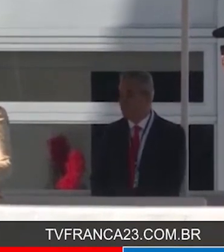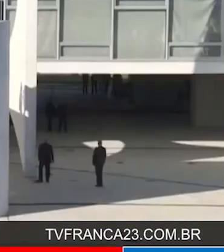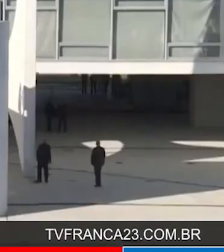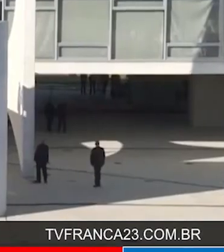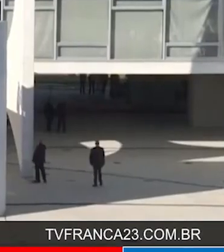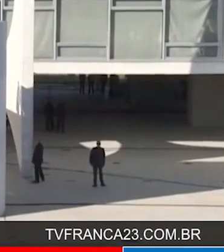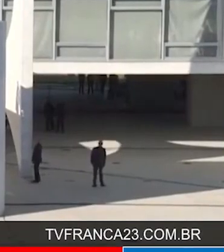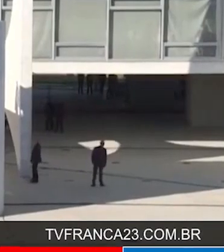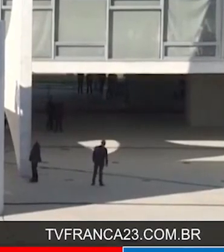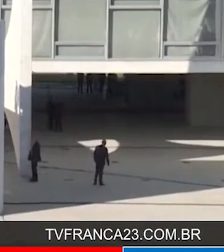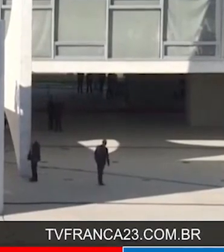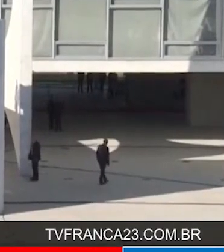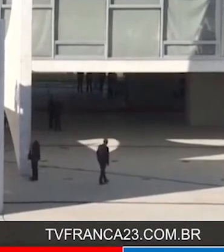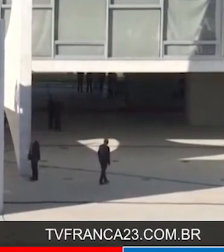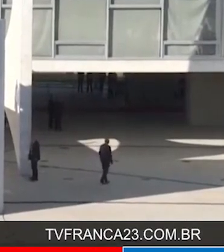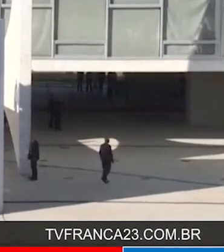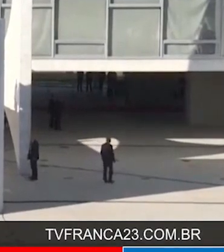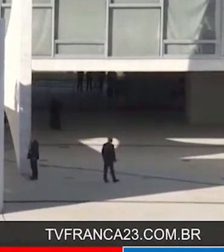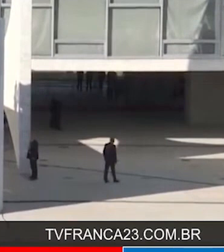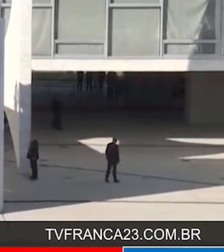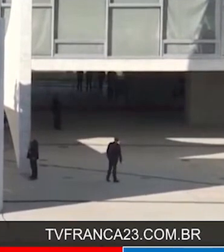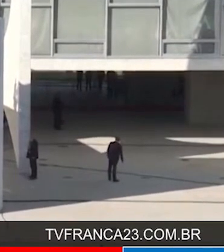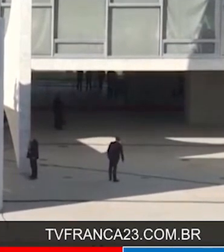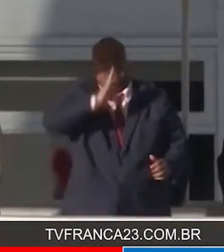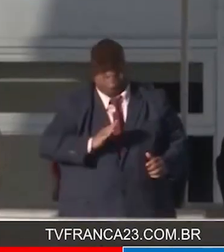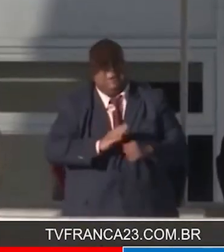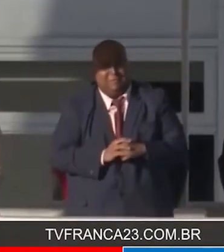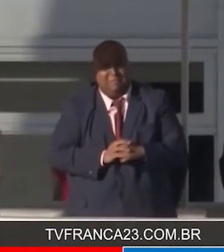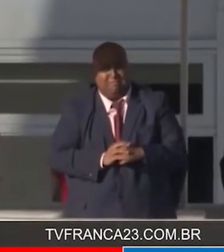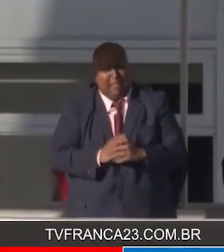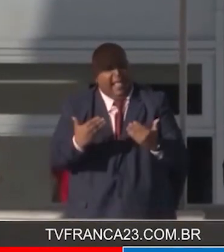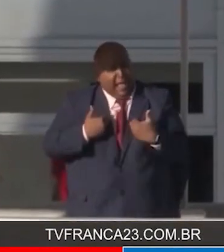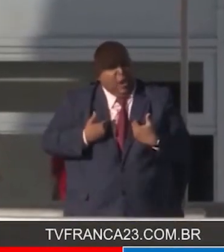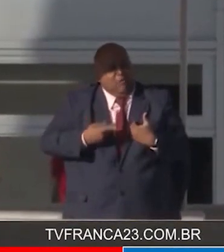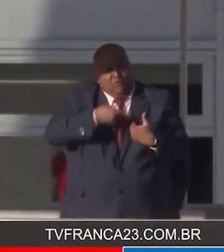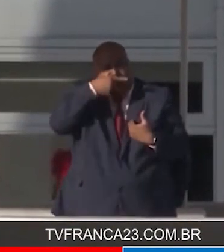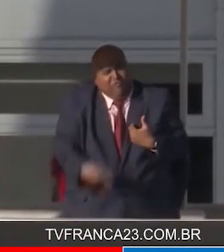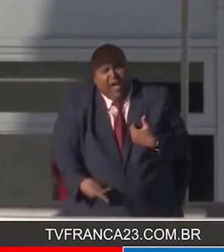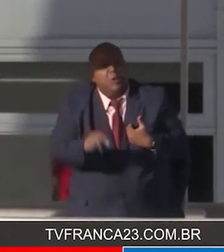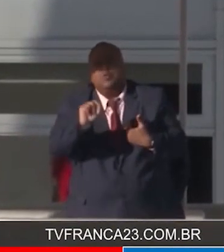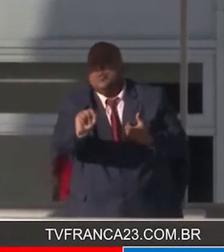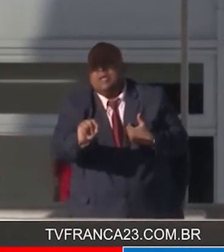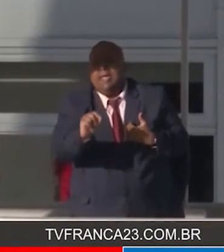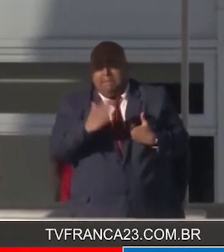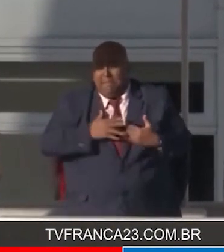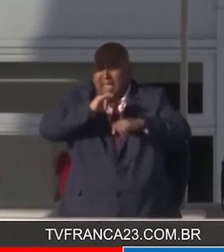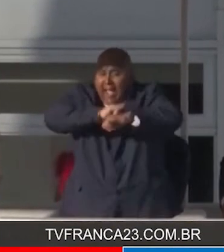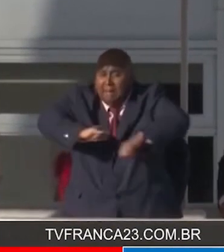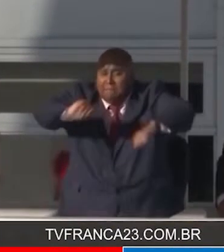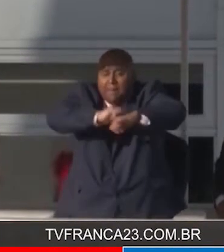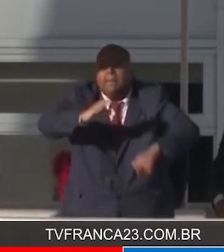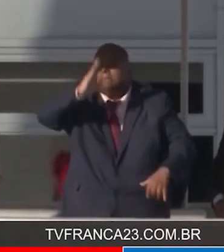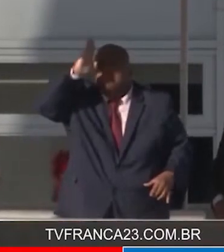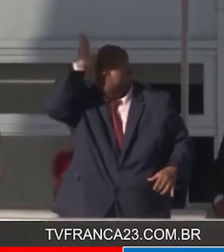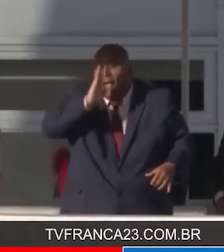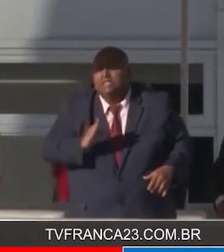nação. O presidente também prometeu reconstruir o Brasil. Fiz questão de dizer ao longo de toda a campanha, o